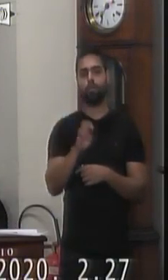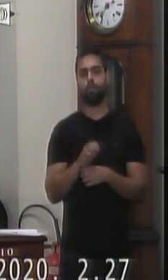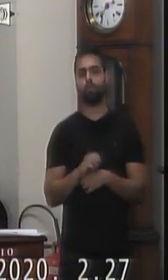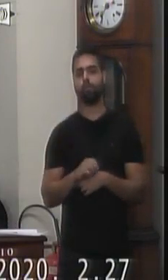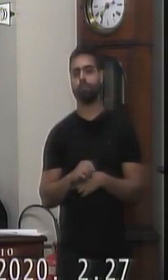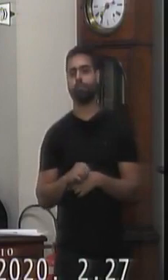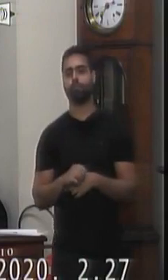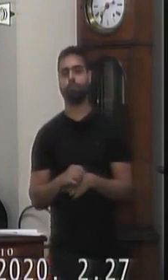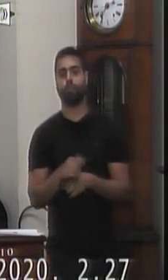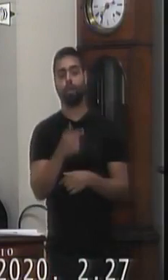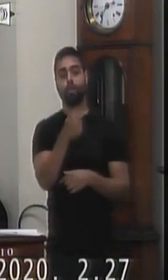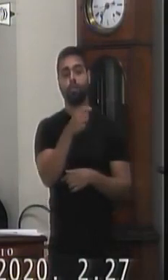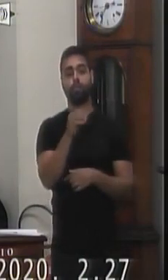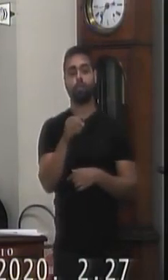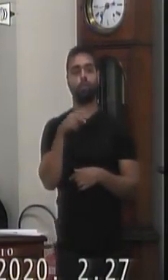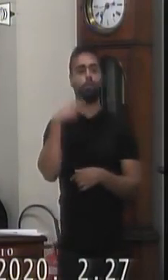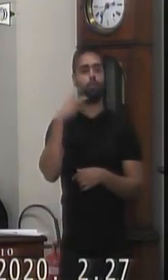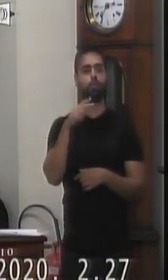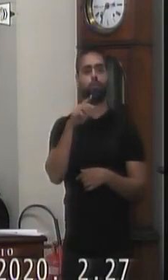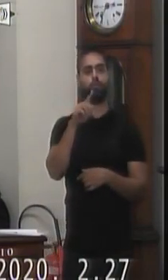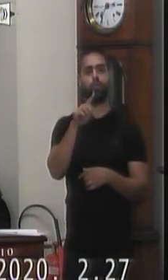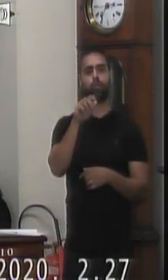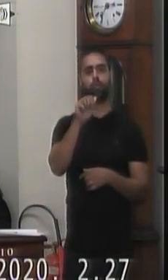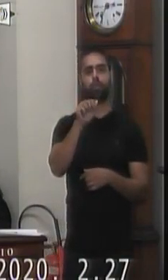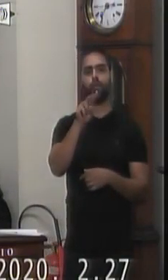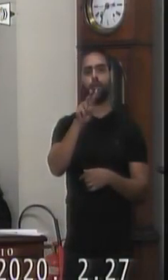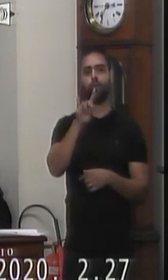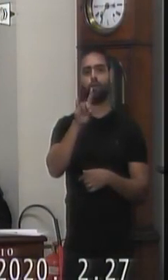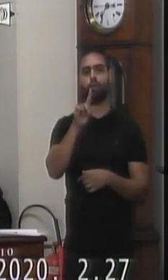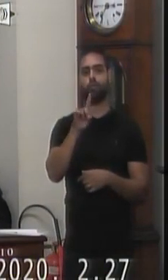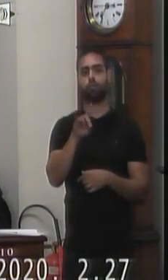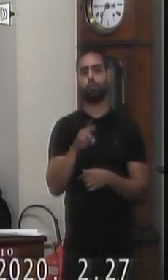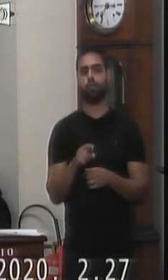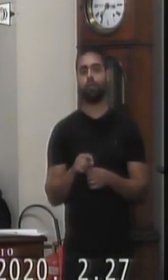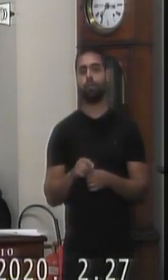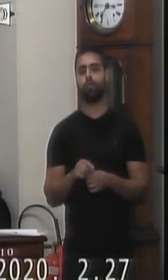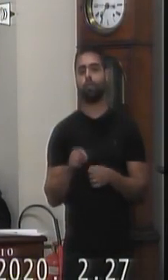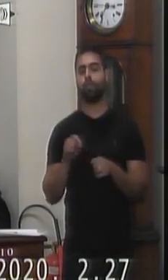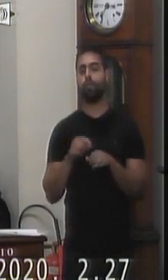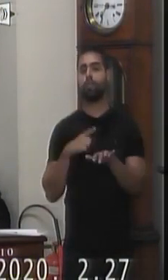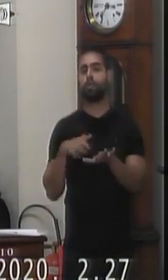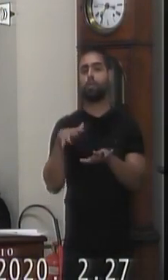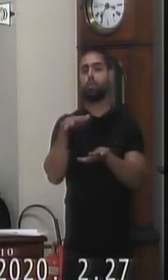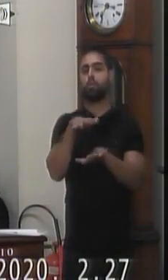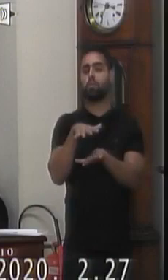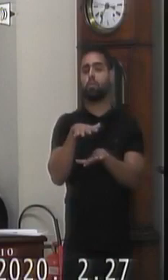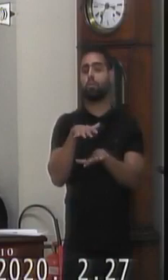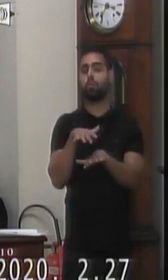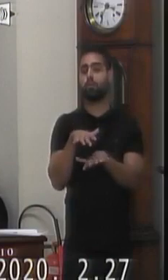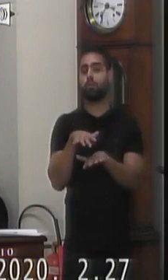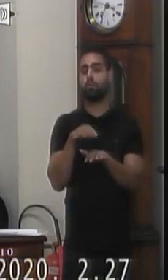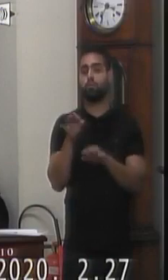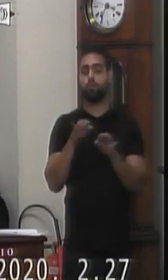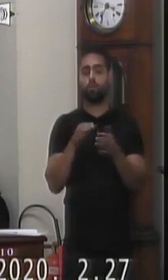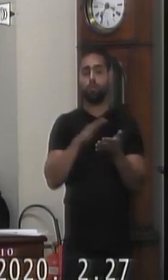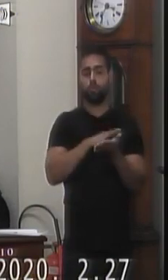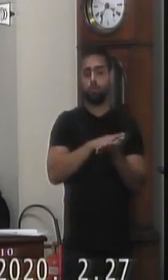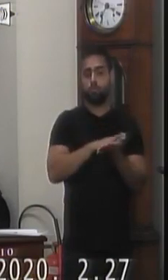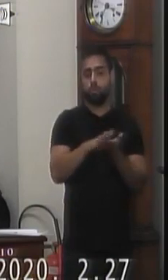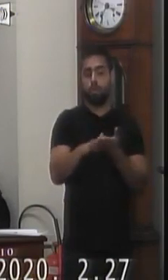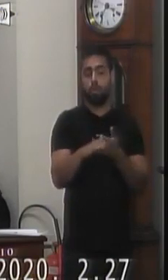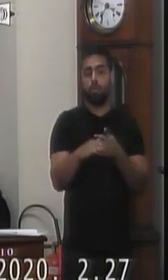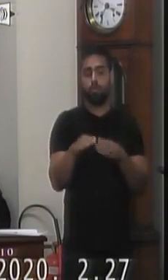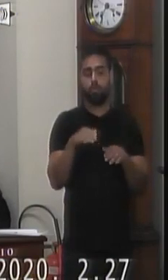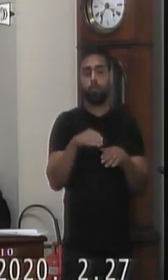a indicação número 70 é do vereador David Nogueira, que promova a inclusão do Plano Municipal de Asfaltamento e